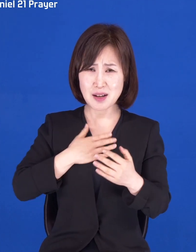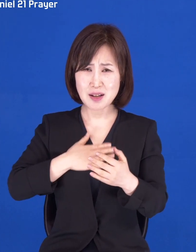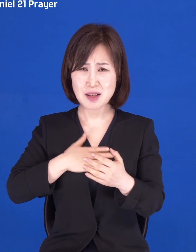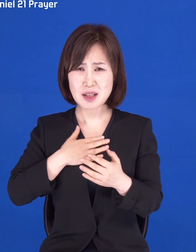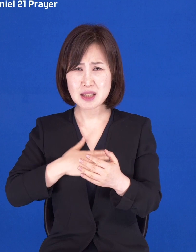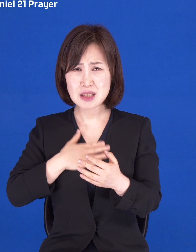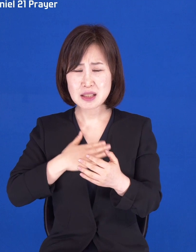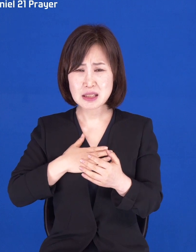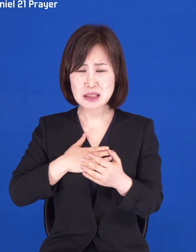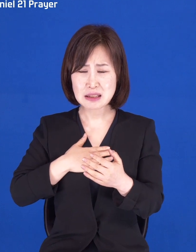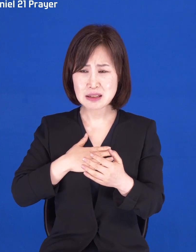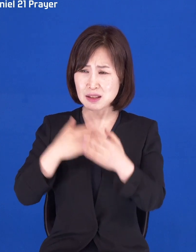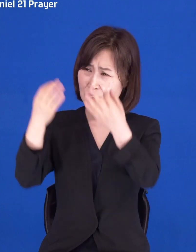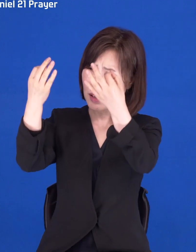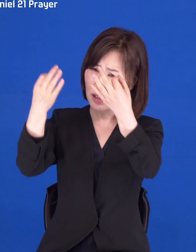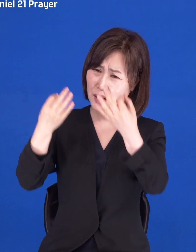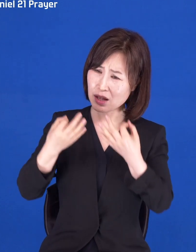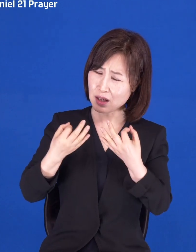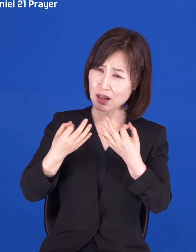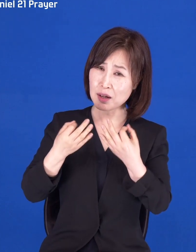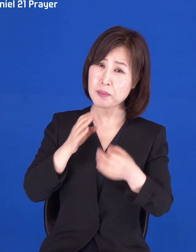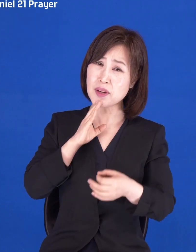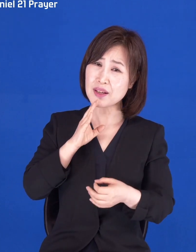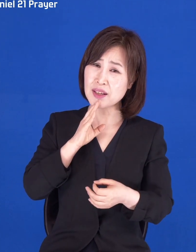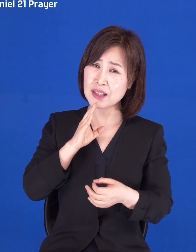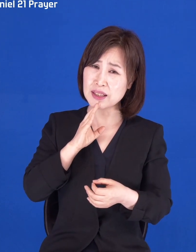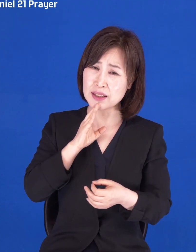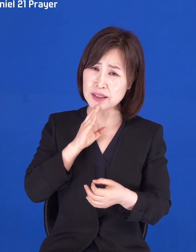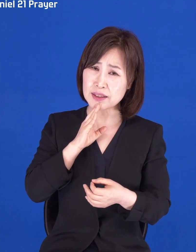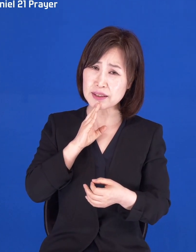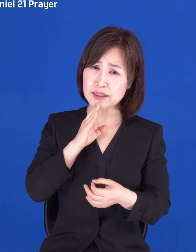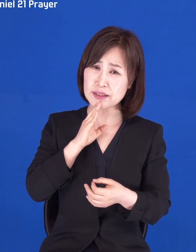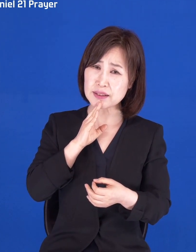지금 제 모습 다 보고 계시죠?